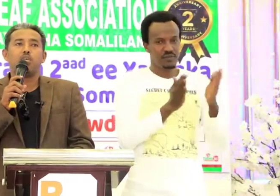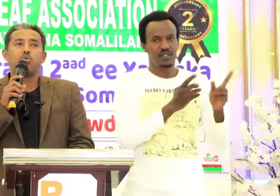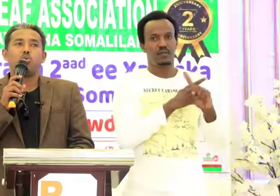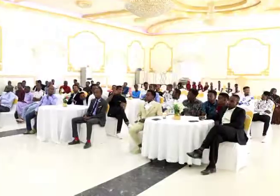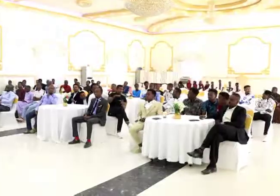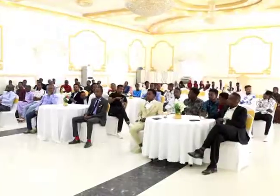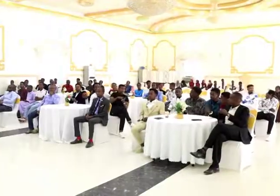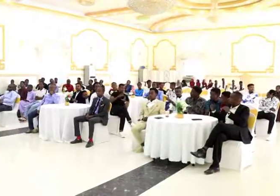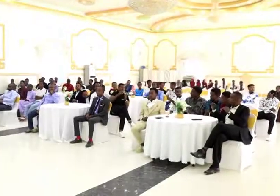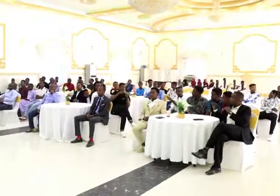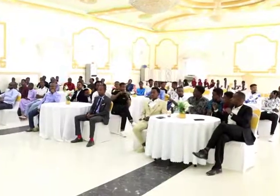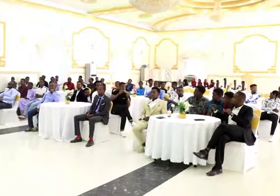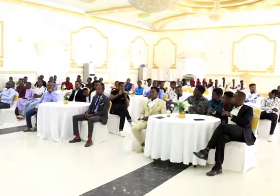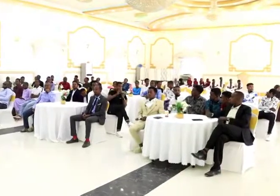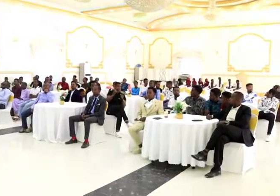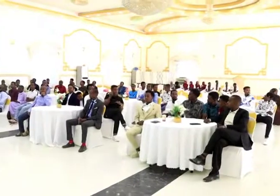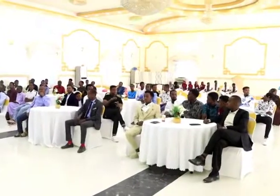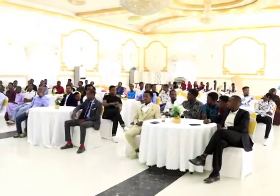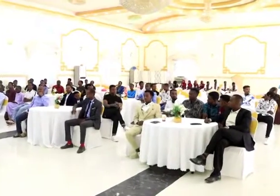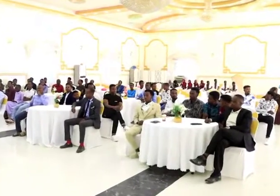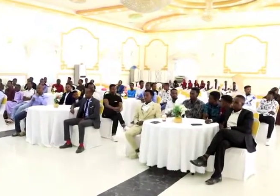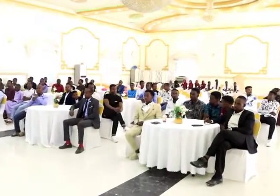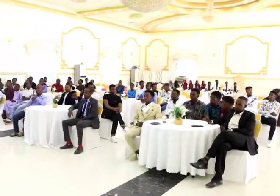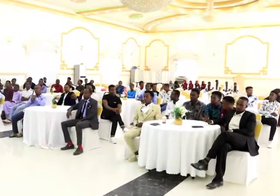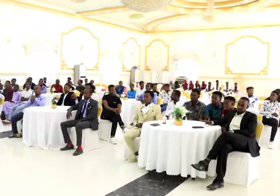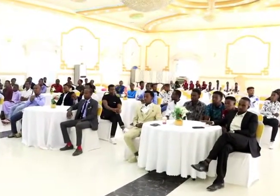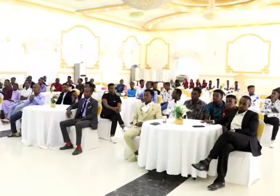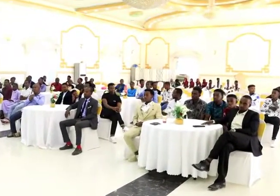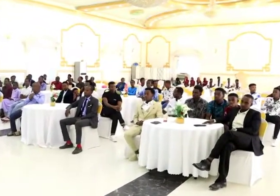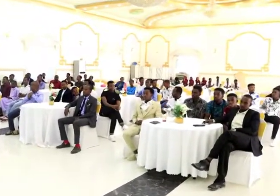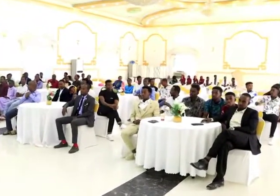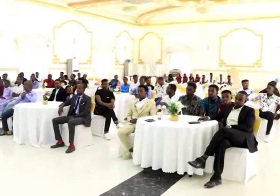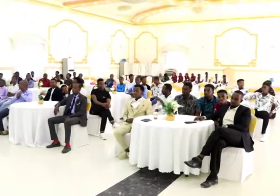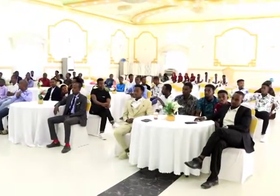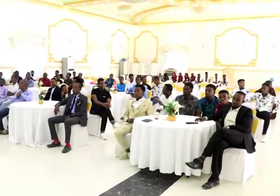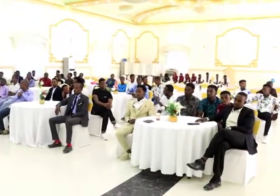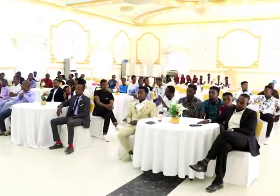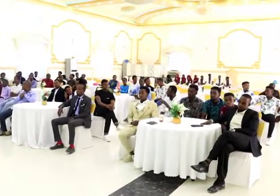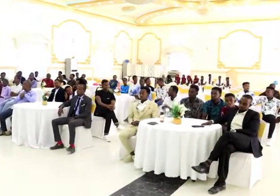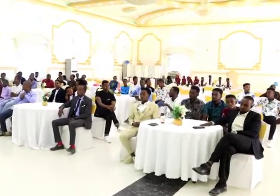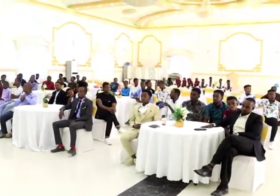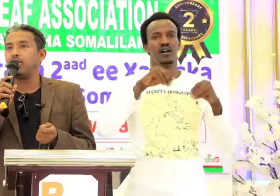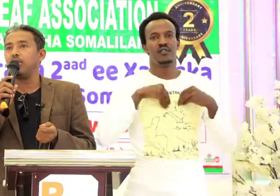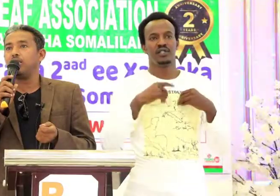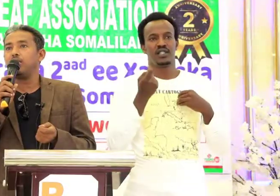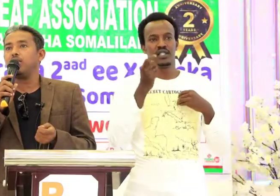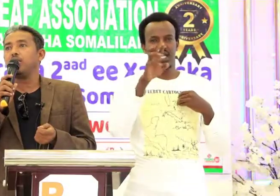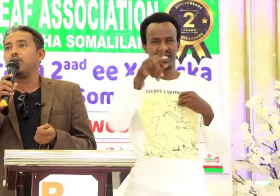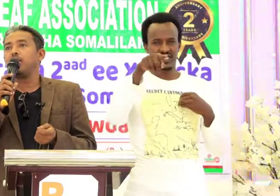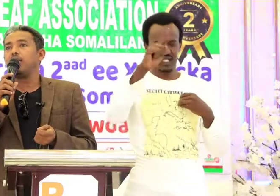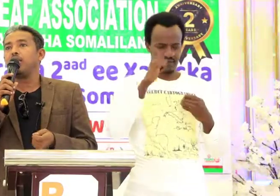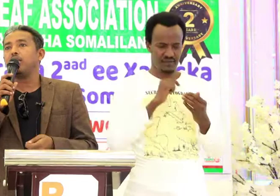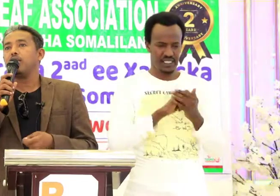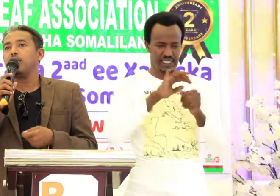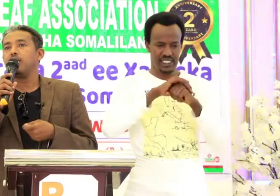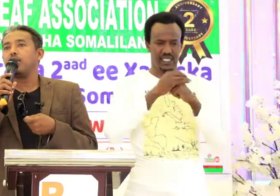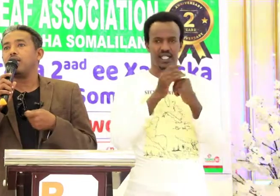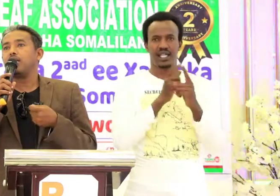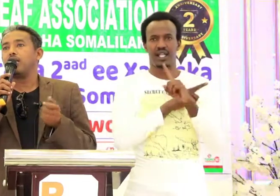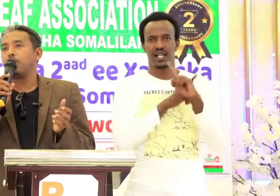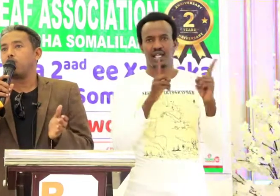Qaybta ciyaaruhu dhalinyaradu aad bay guulo usoo gaareen, guulaha waqta iyagaa sameeyey,